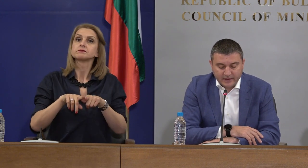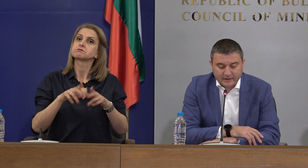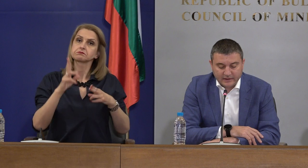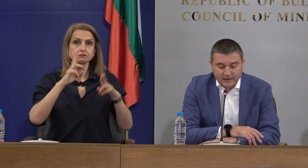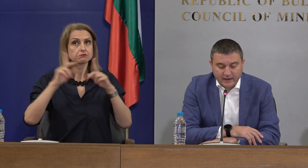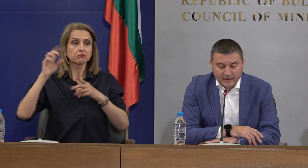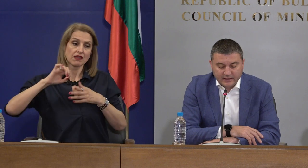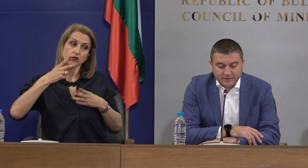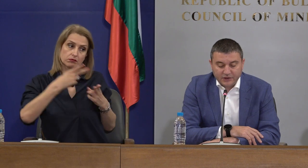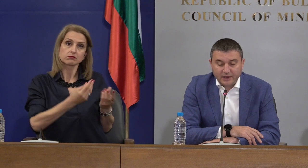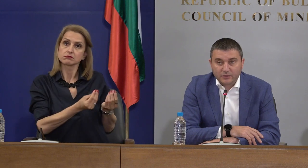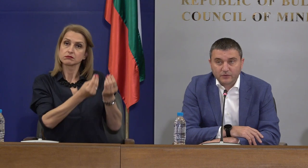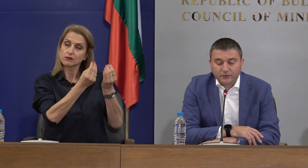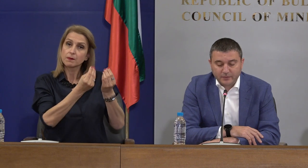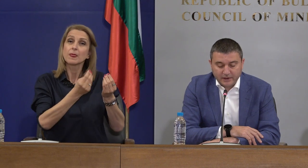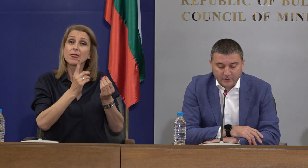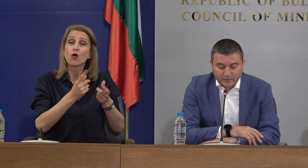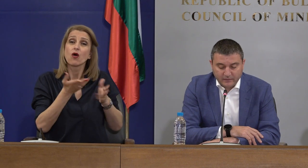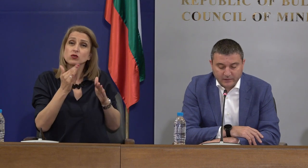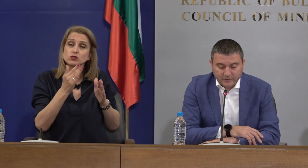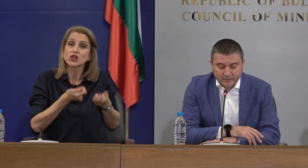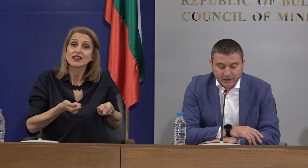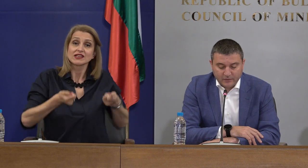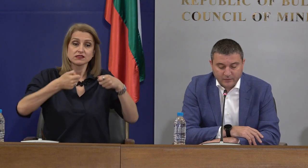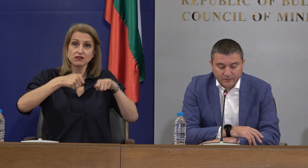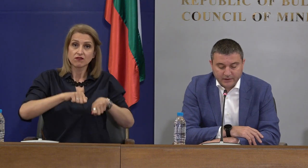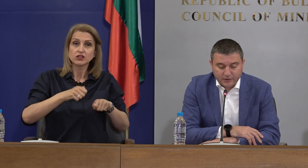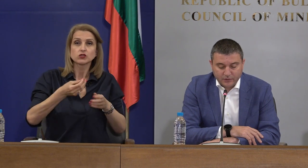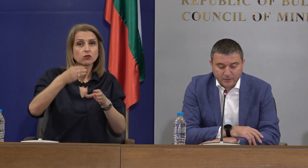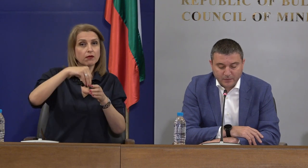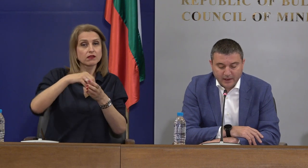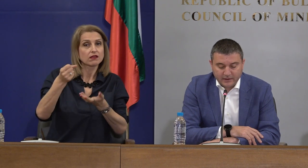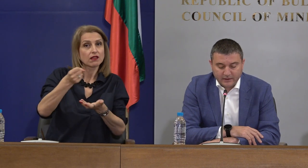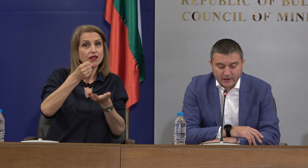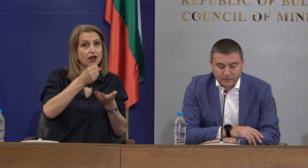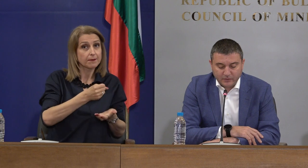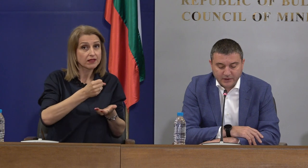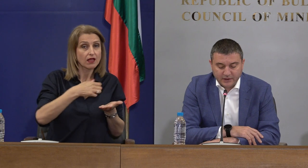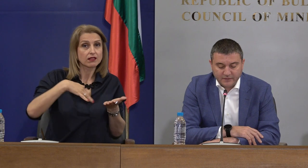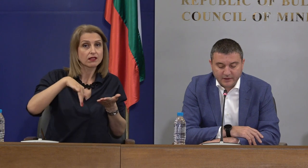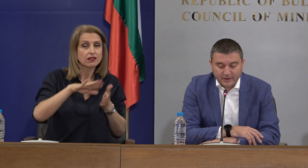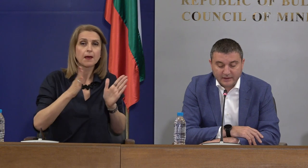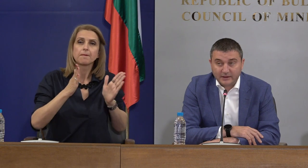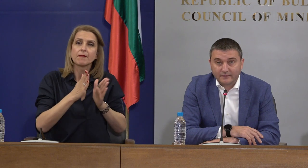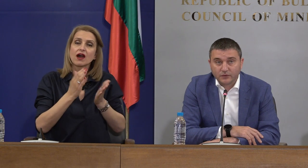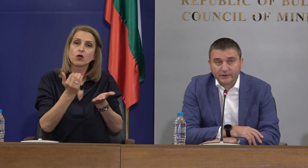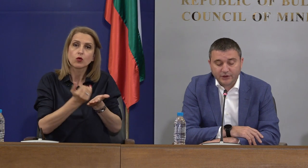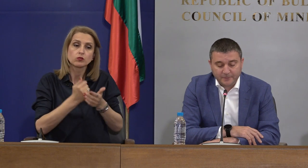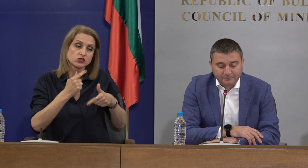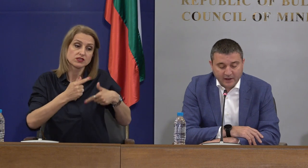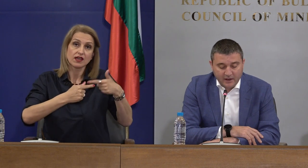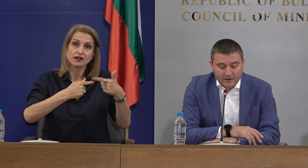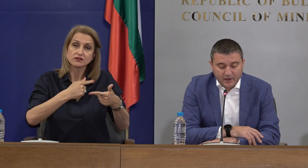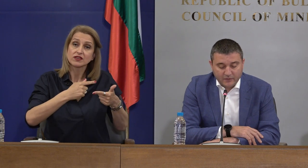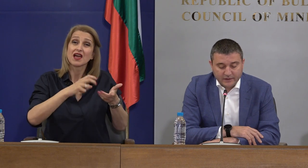на ЕЦБ, за да завърши цялостното формиране на допълнителни капиталови буфери срещу неблагоприятните макроекономически развития, банката следва да